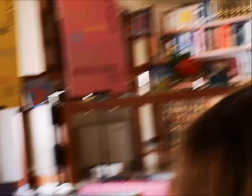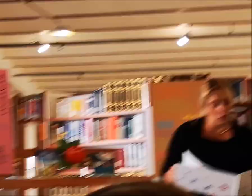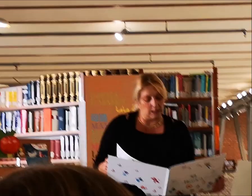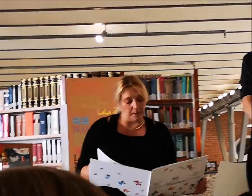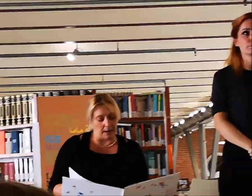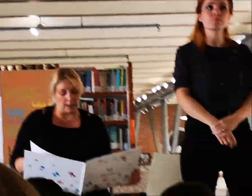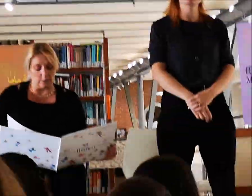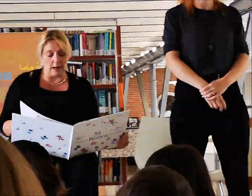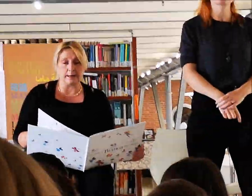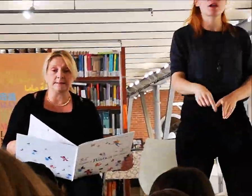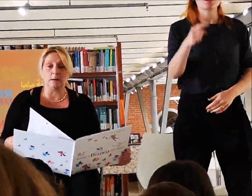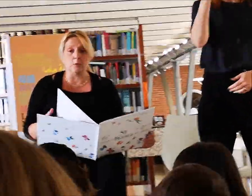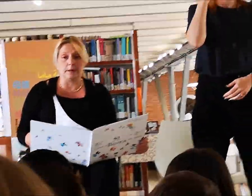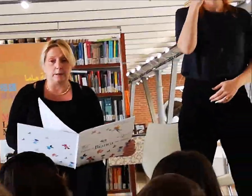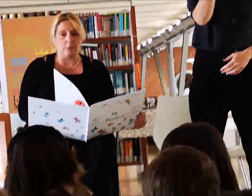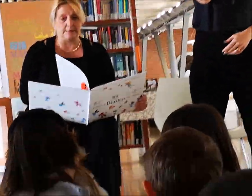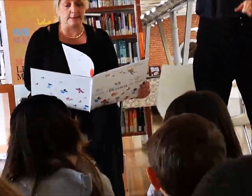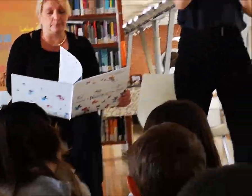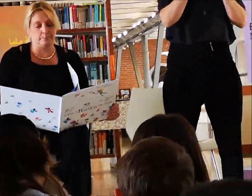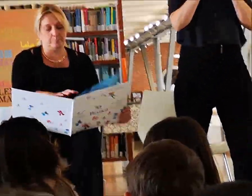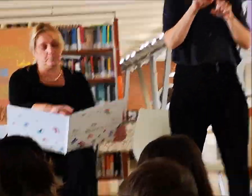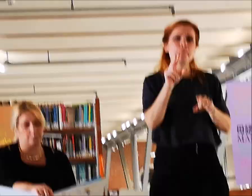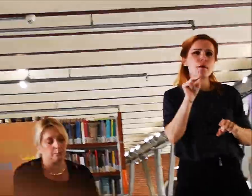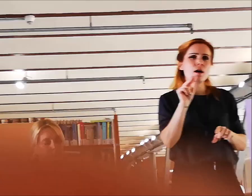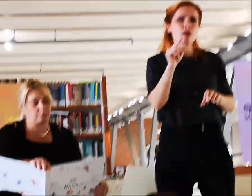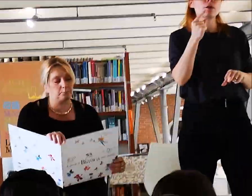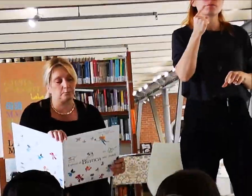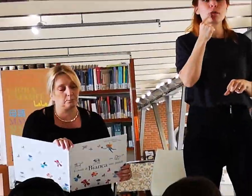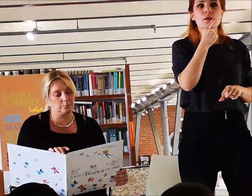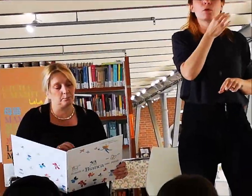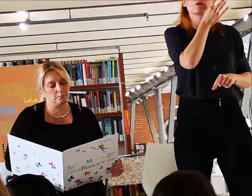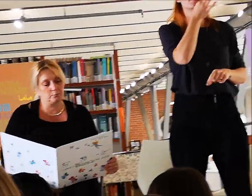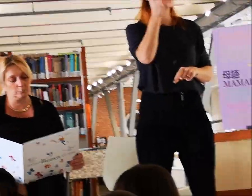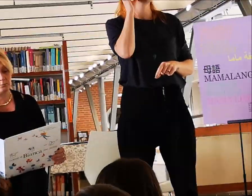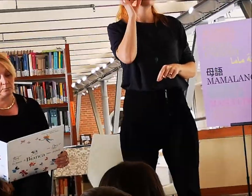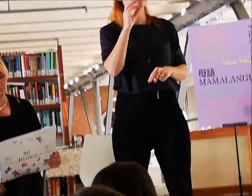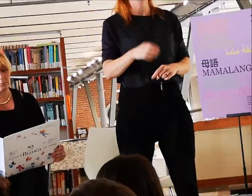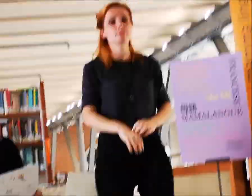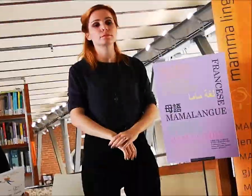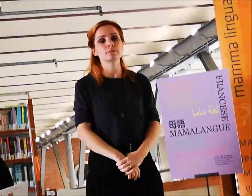e quando gli occhi parlano anche se la bocca riposa.